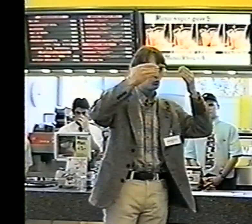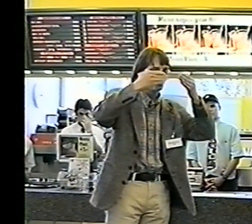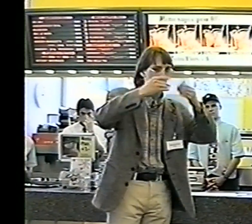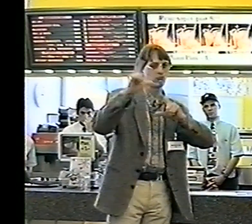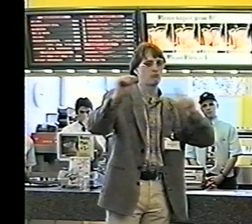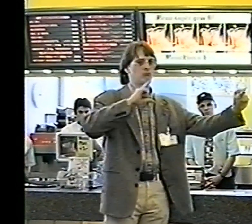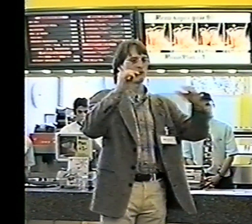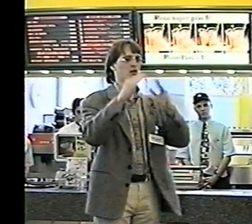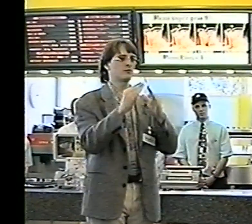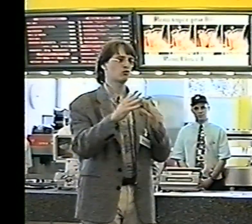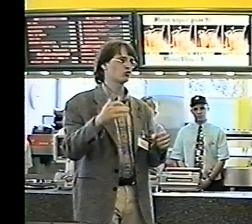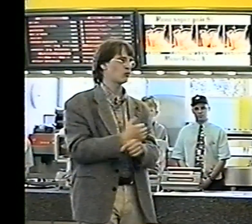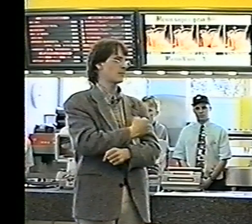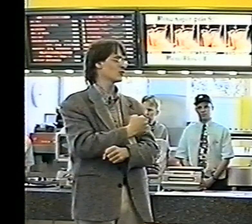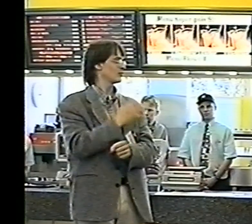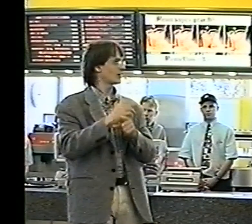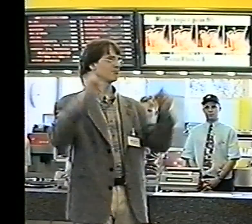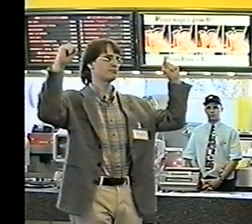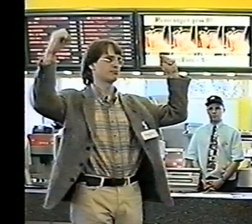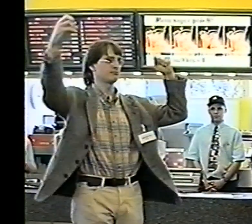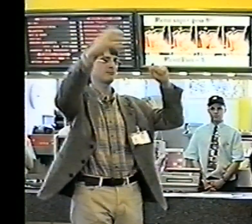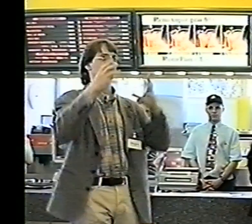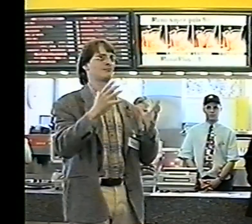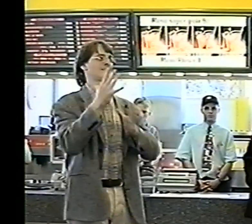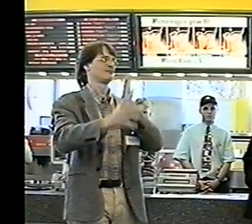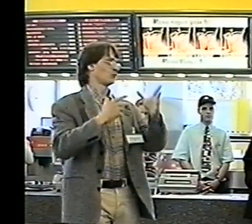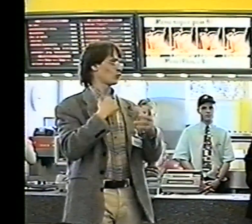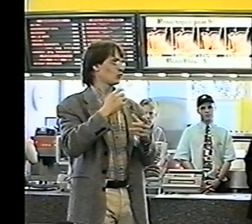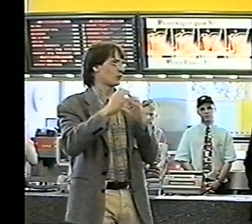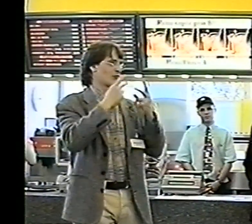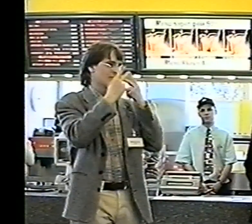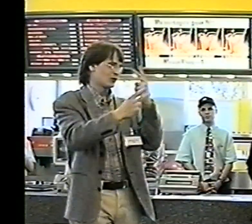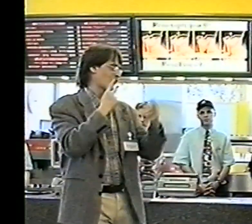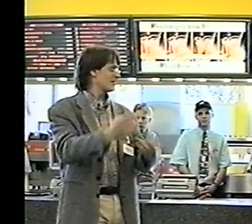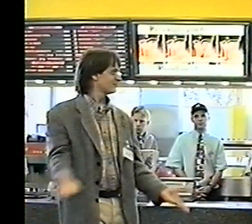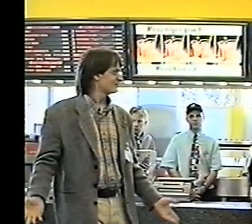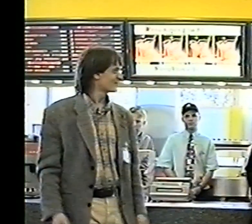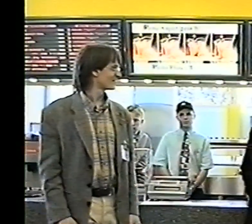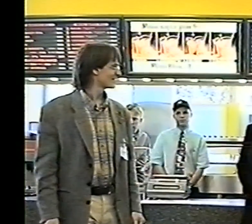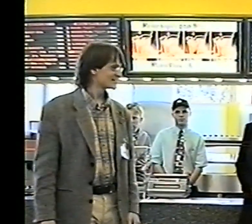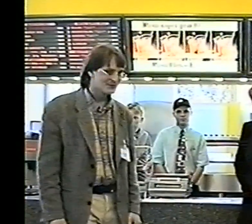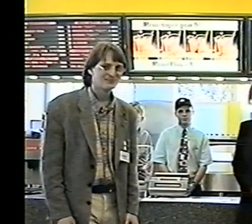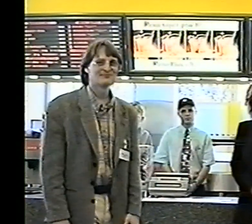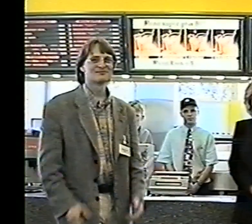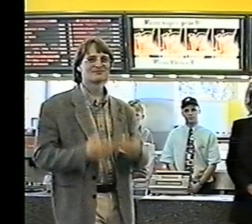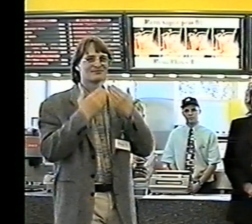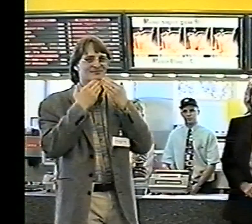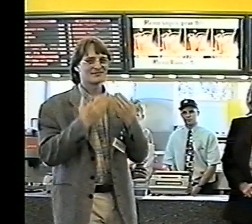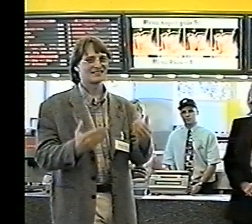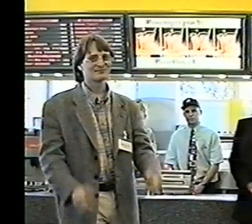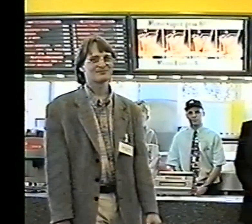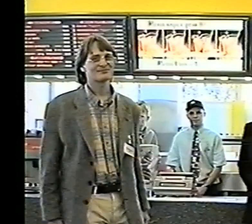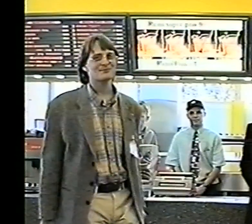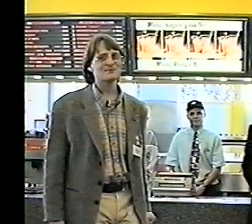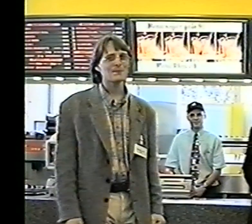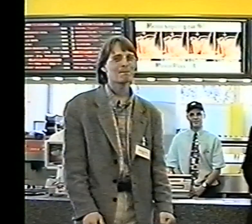il faut avoir de la lumière. Donc, si à l'extérieur, il n'y a pas de lumière, les sourds, ils font quoi? Ils partiront de chez eux, ce qui est fort dommage.